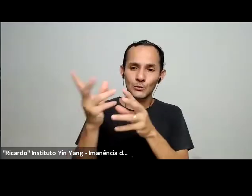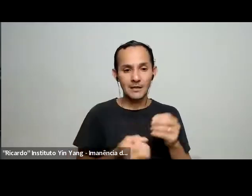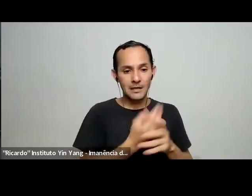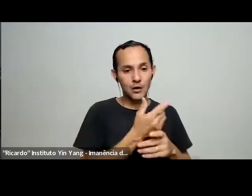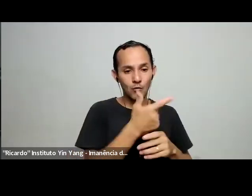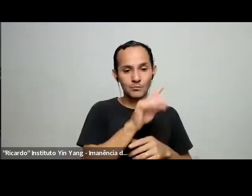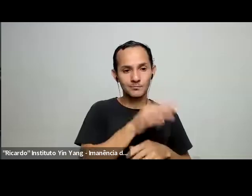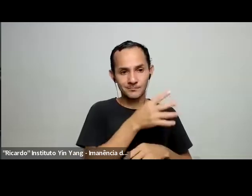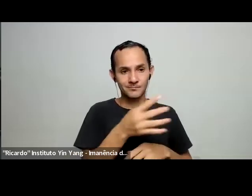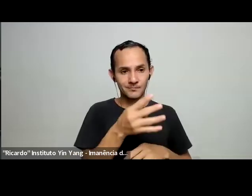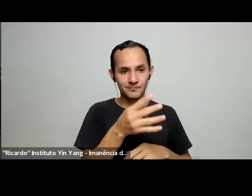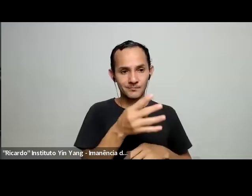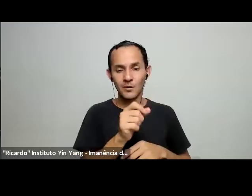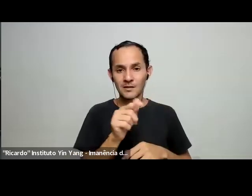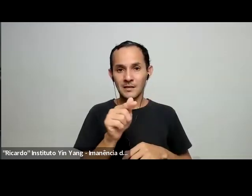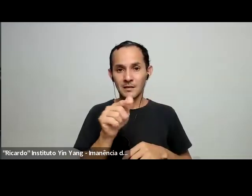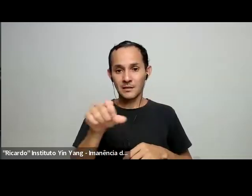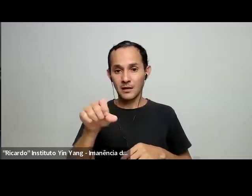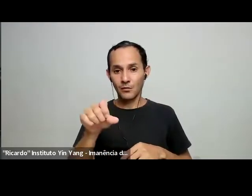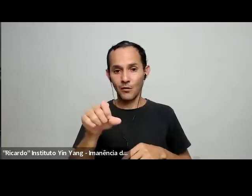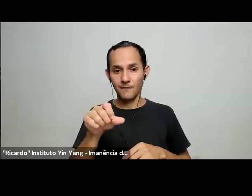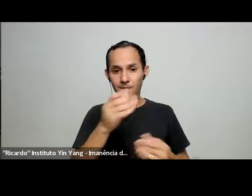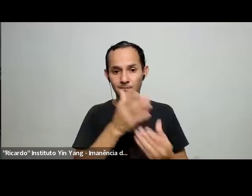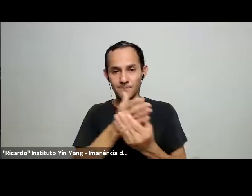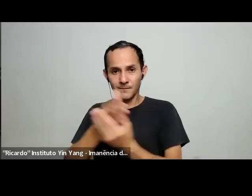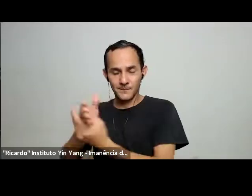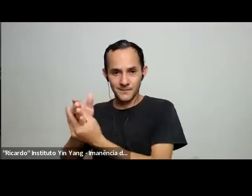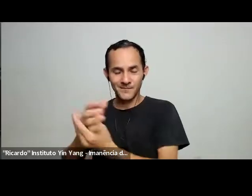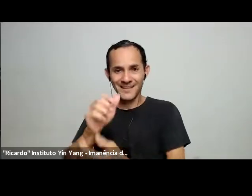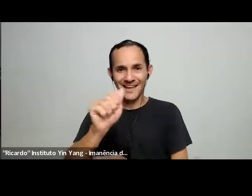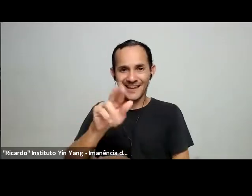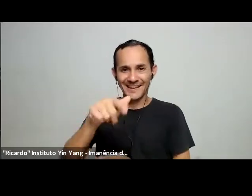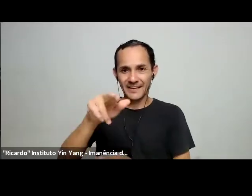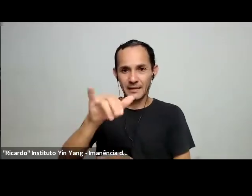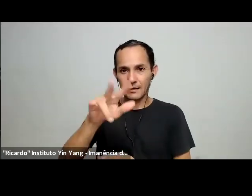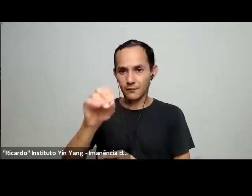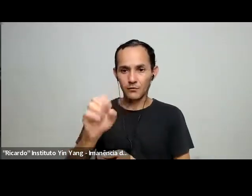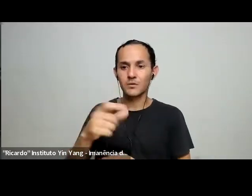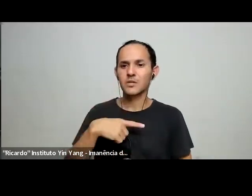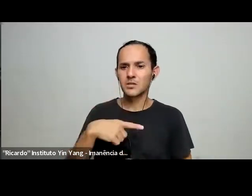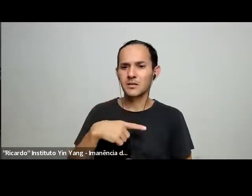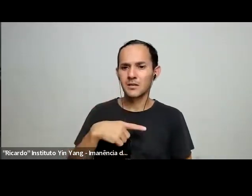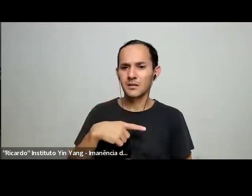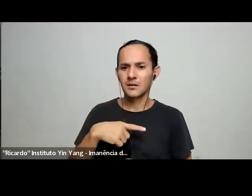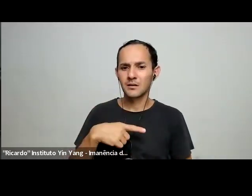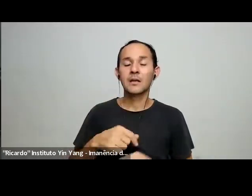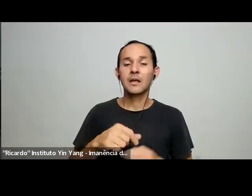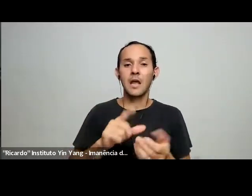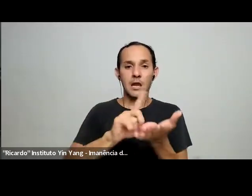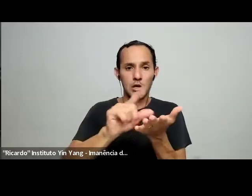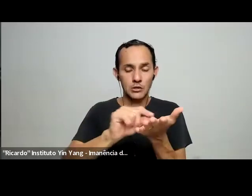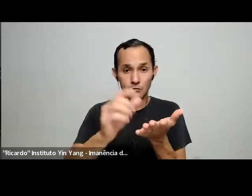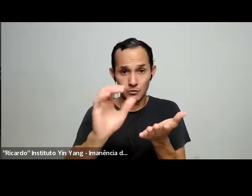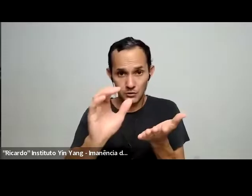que eu reuni 79 arquivos. Nesses arquivos, nós tínhamos artigos